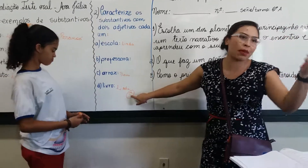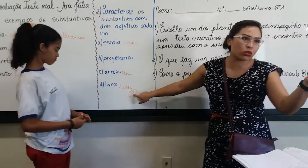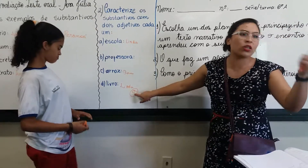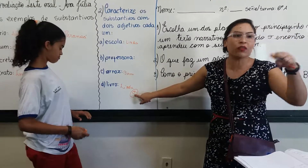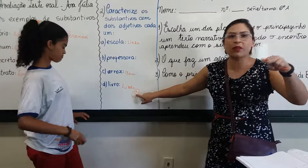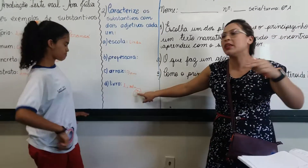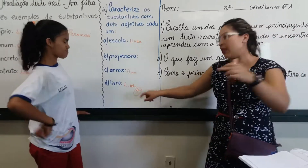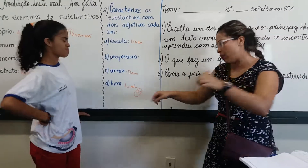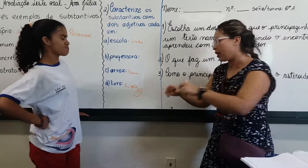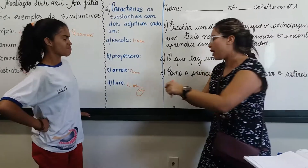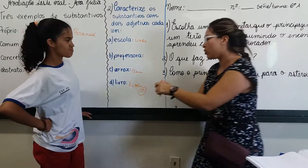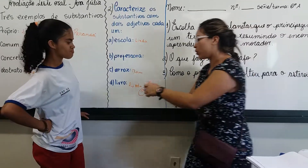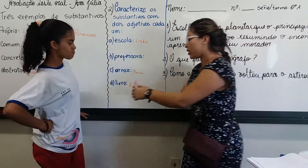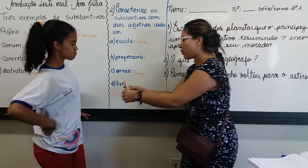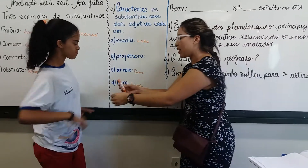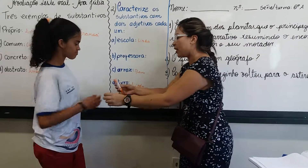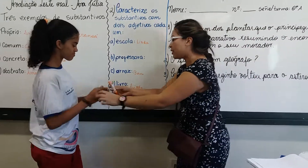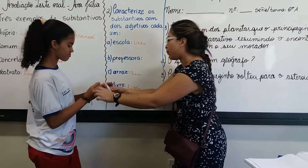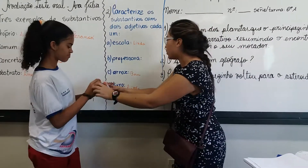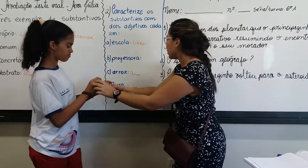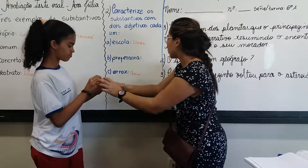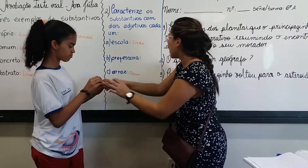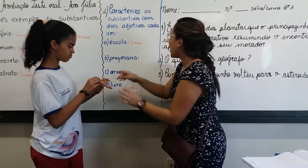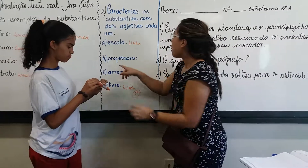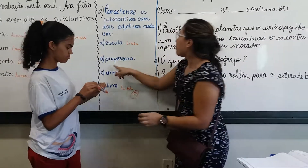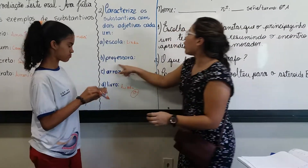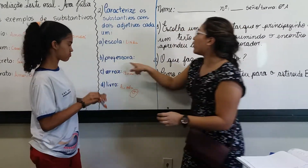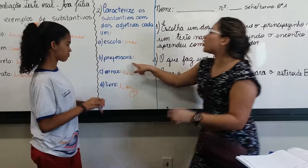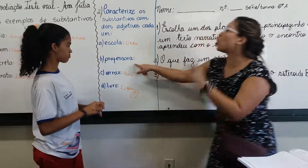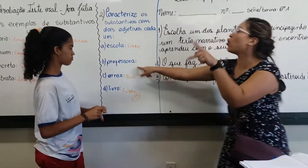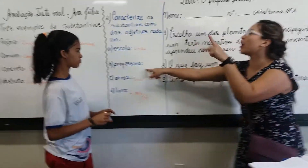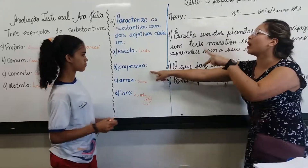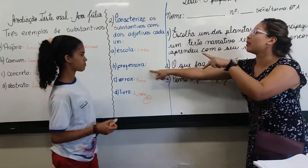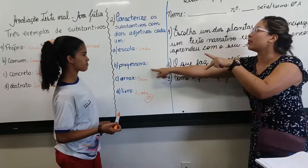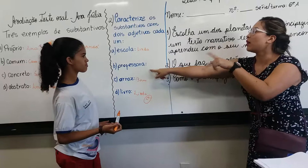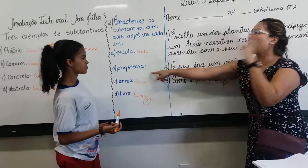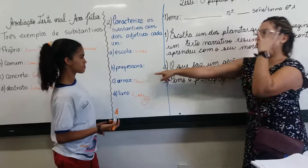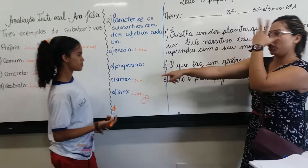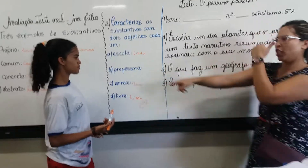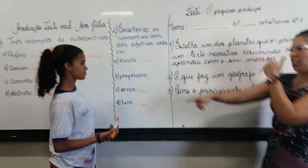masculino ou feminino. Tá? Legal. Professora.